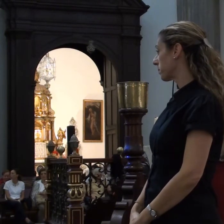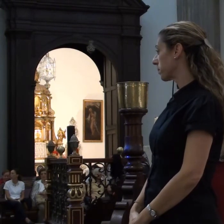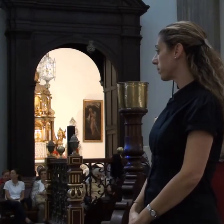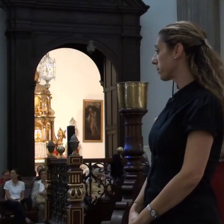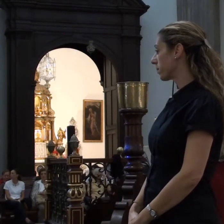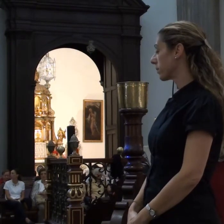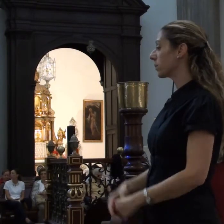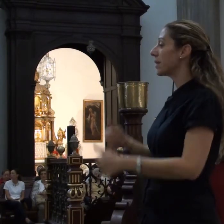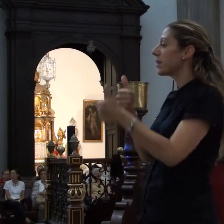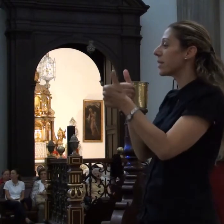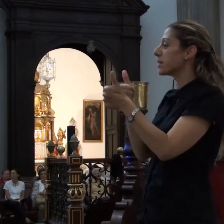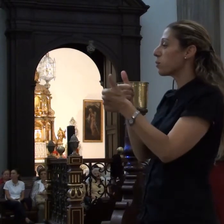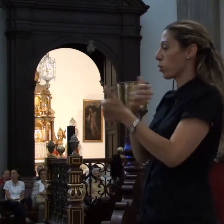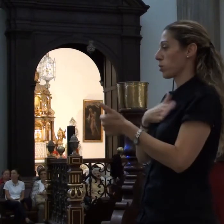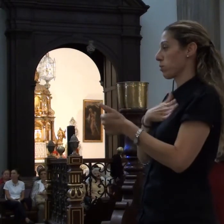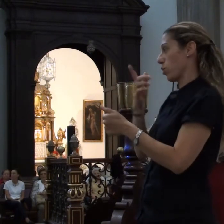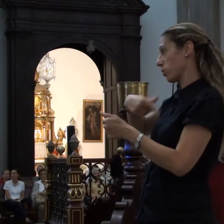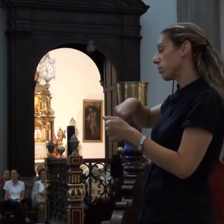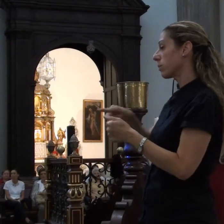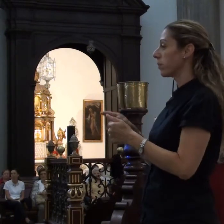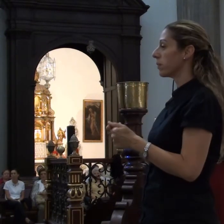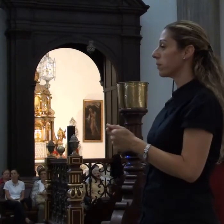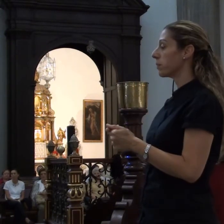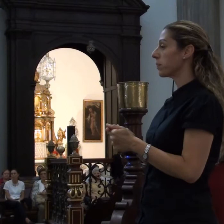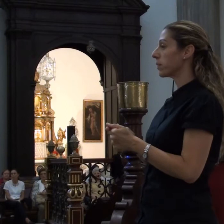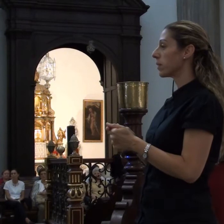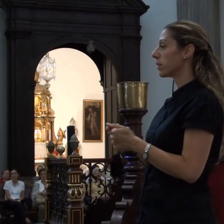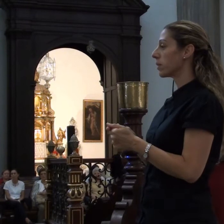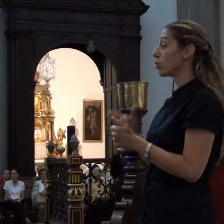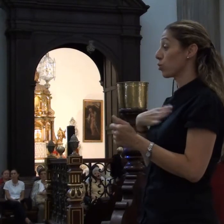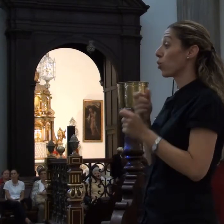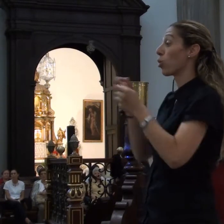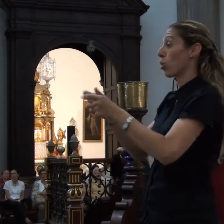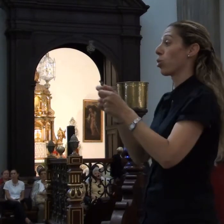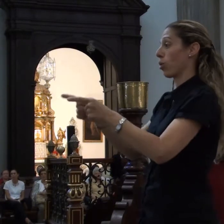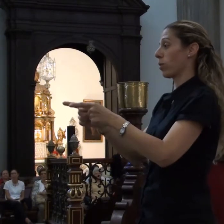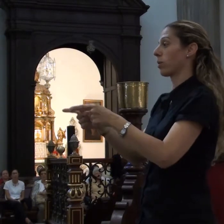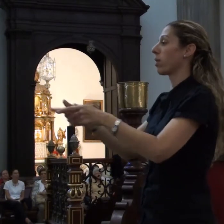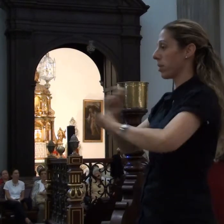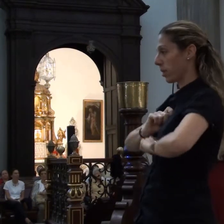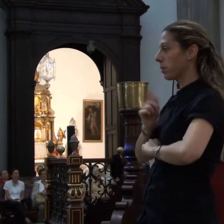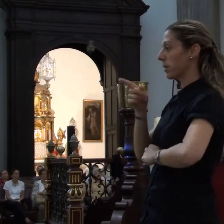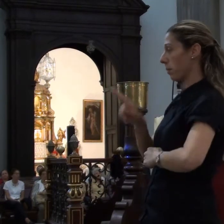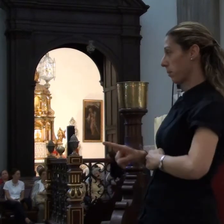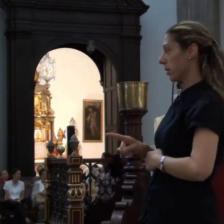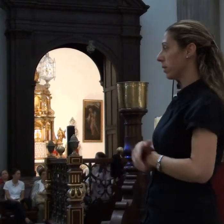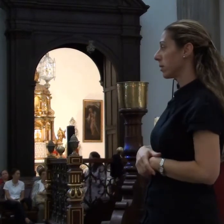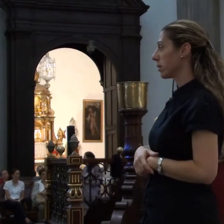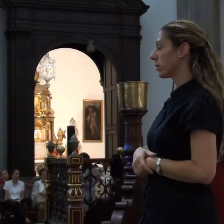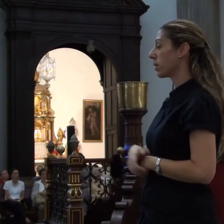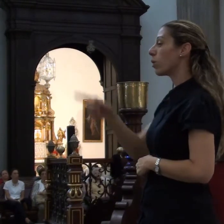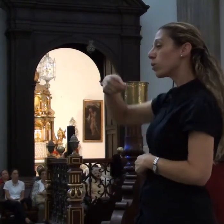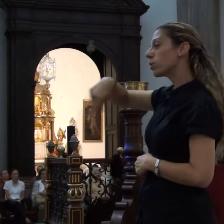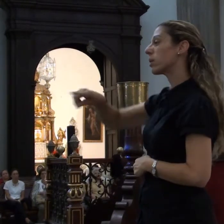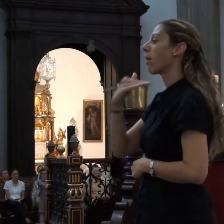hacer discípulos míos darle todo lo que os he dado Descargar nuestras